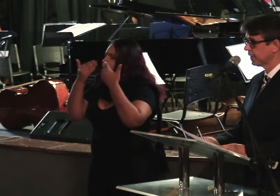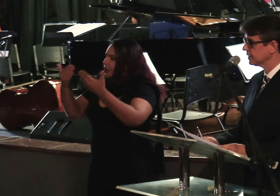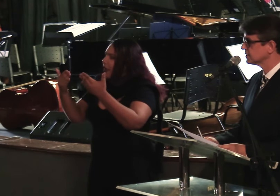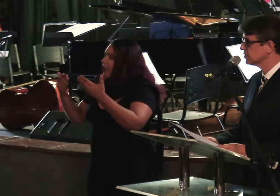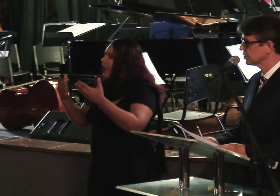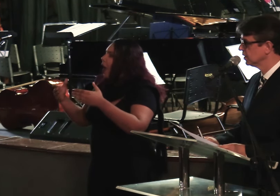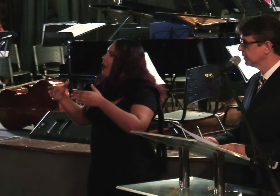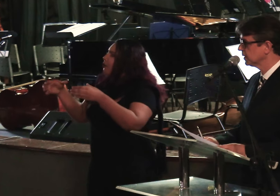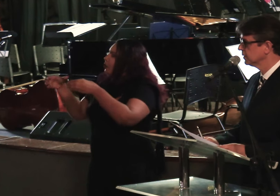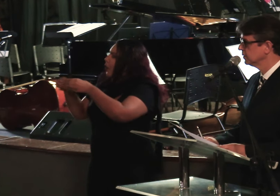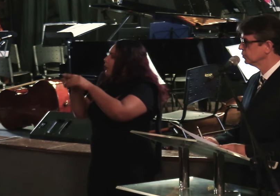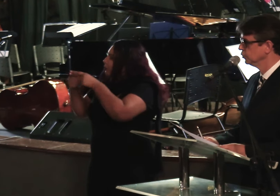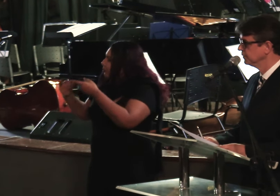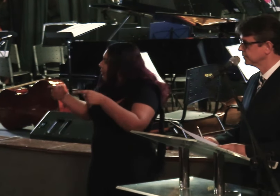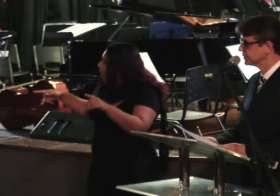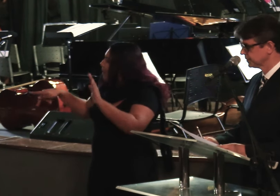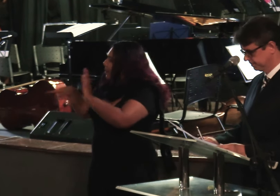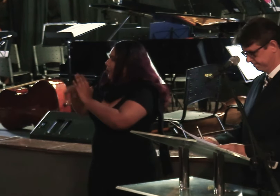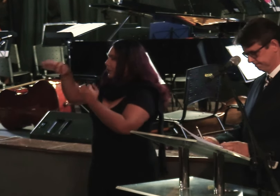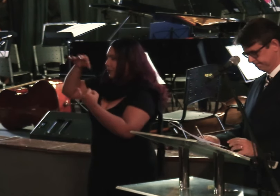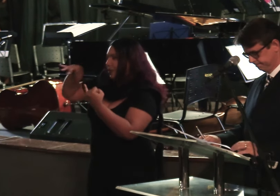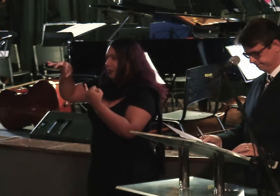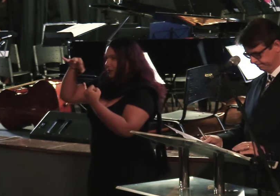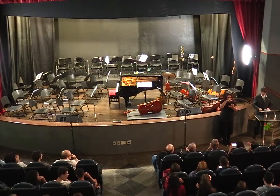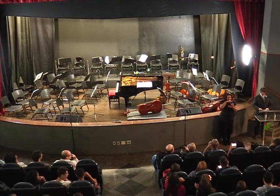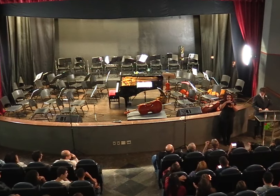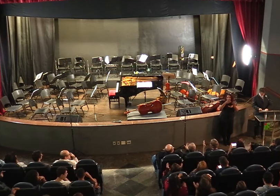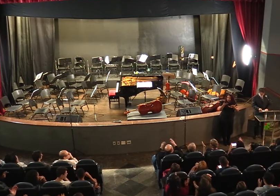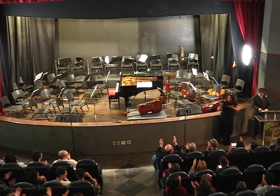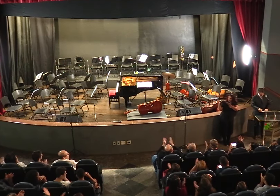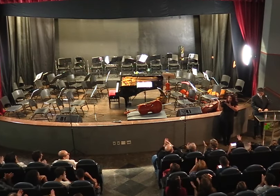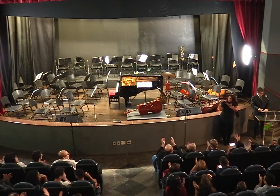a Orquestra de Câmara do IFES.